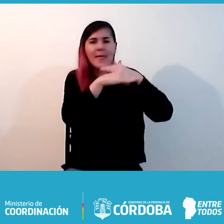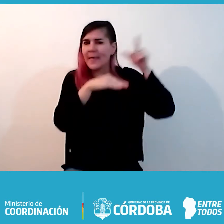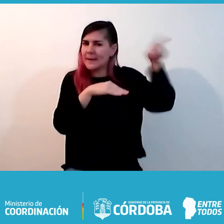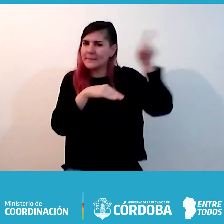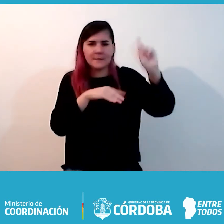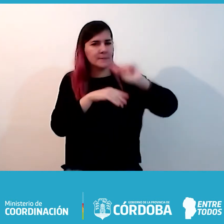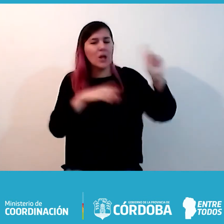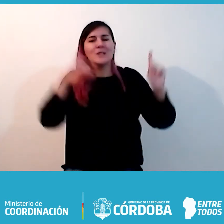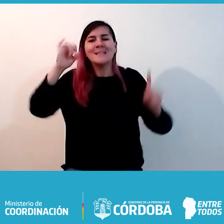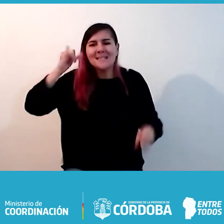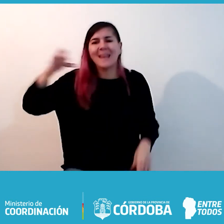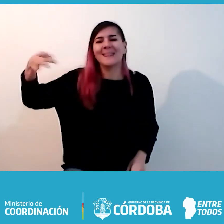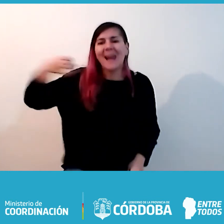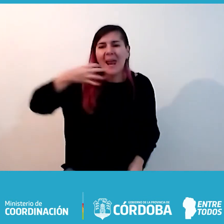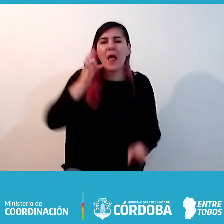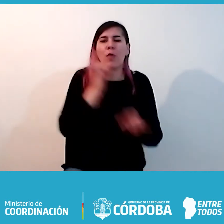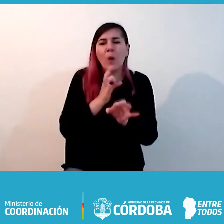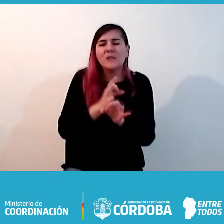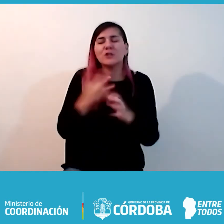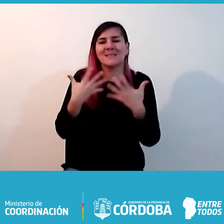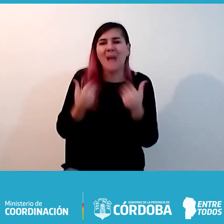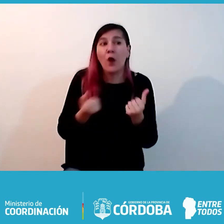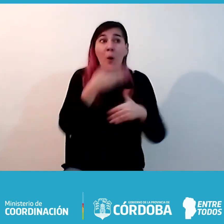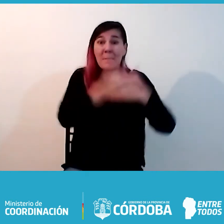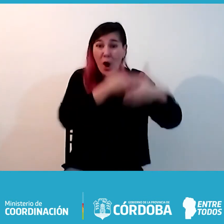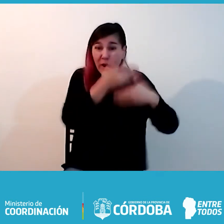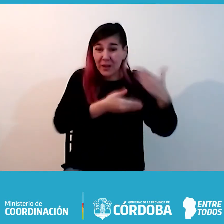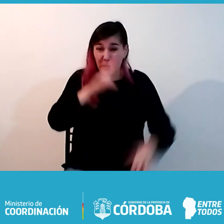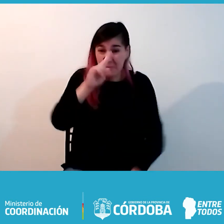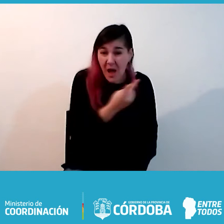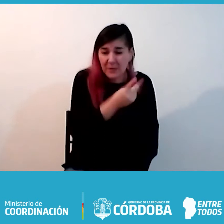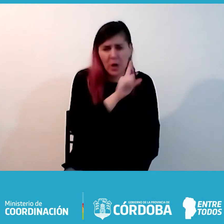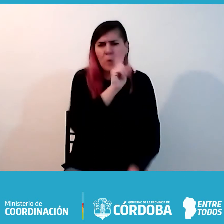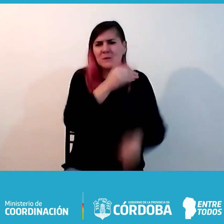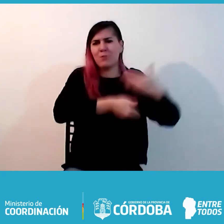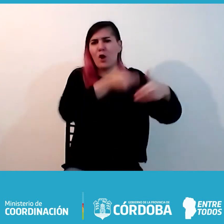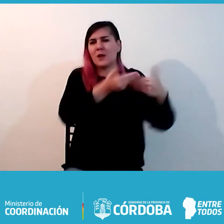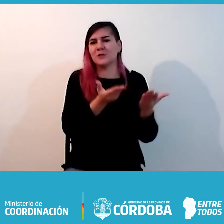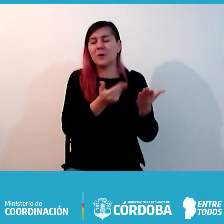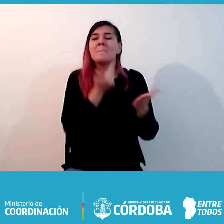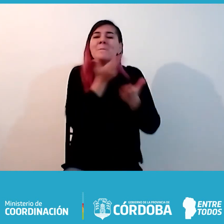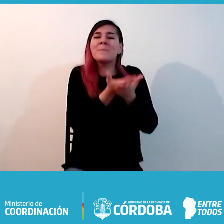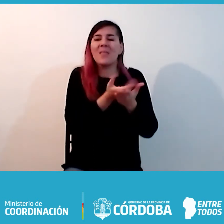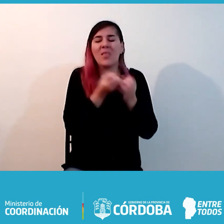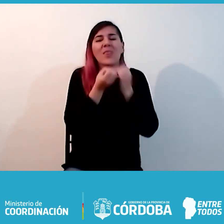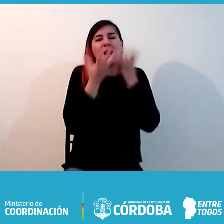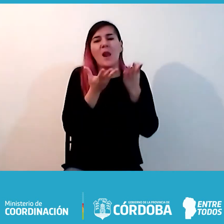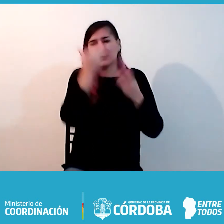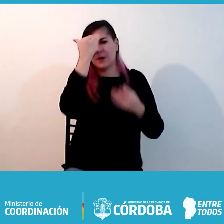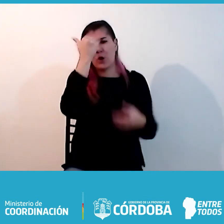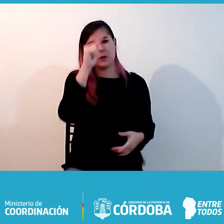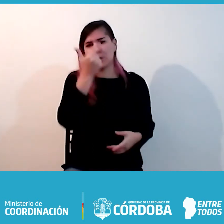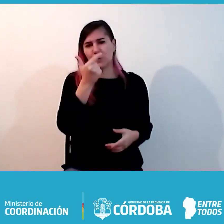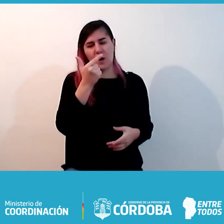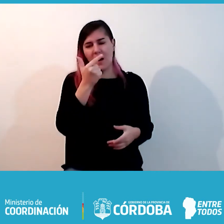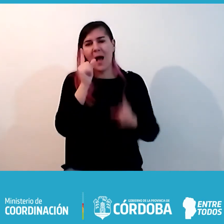a la educación y salud. El progreso que mata no es progreso, afirma. Solicita una vez más la declaración de constitucionalidad de esta audiencia pública en